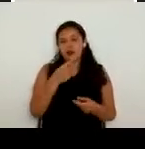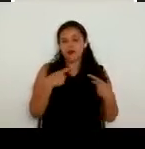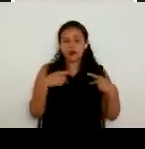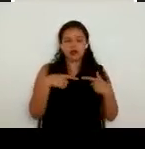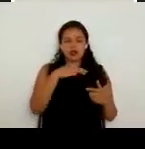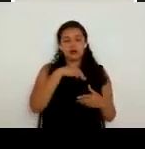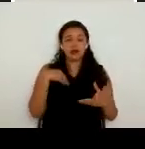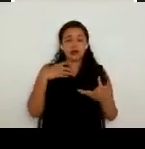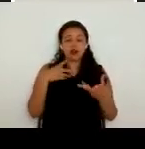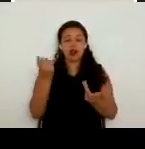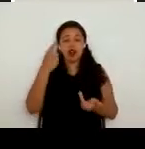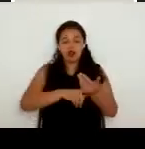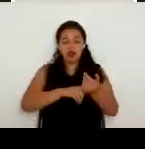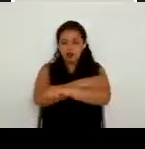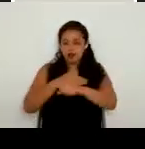familia